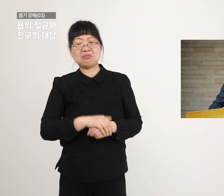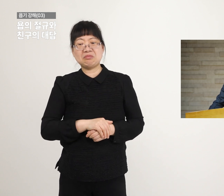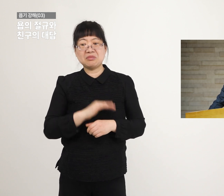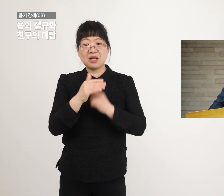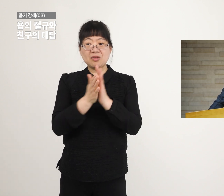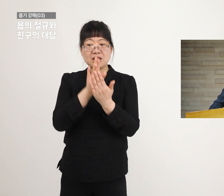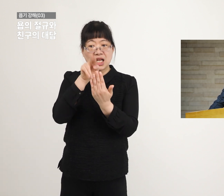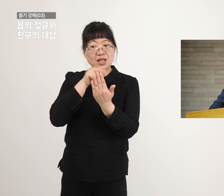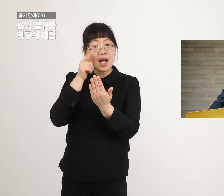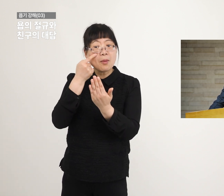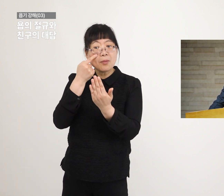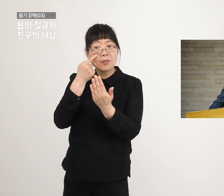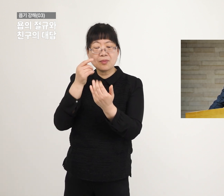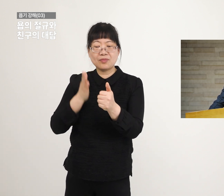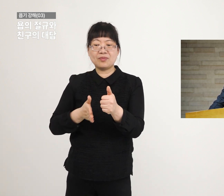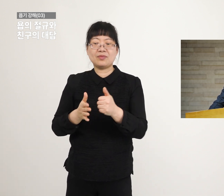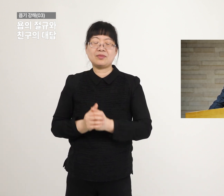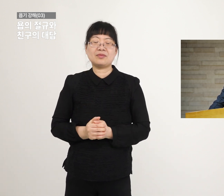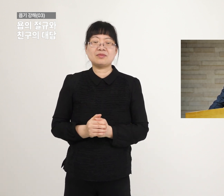이제 그는